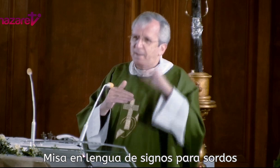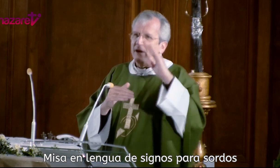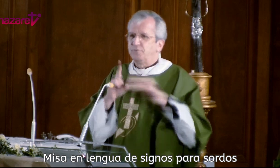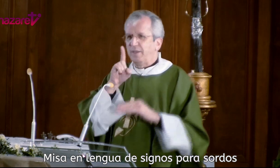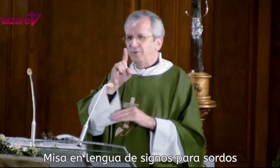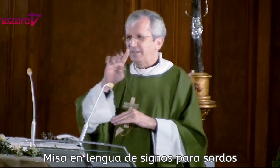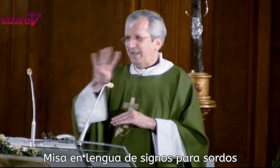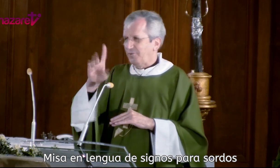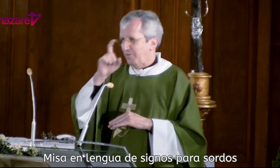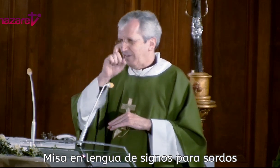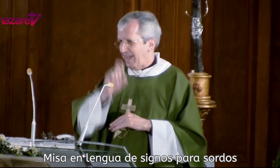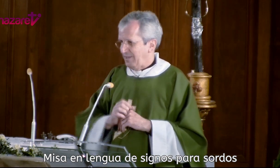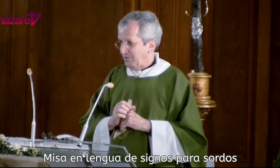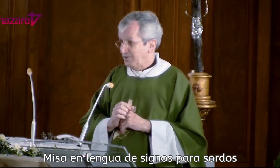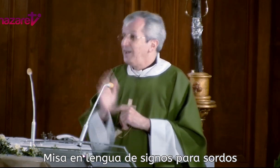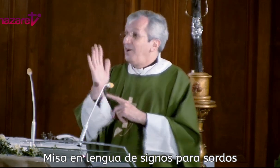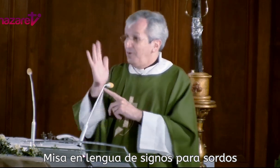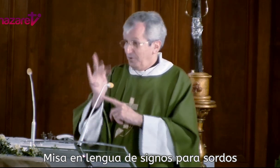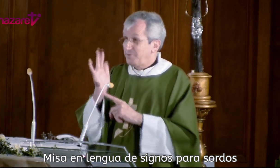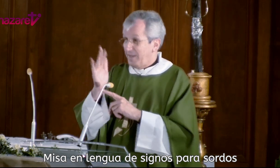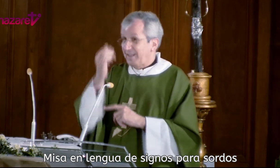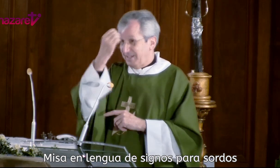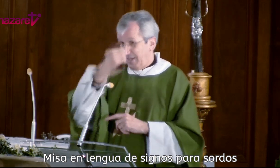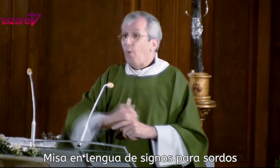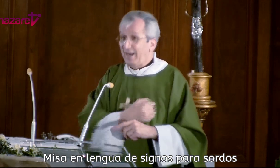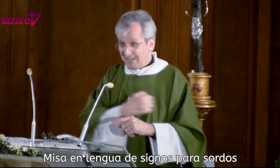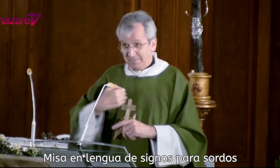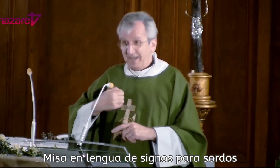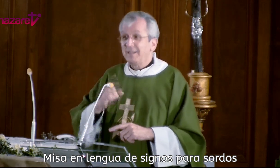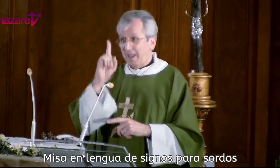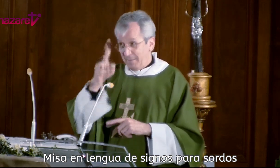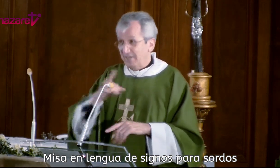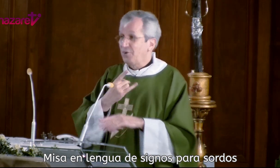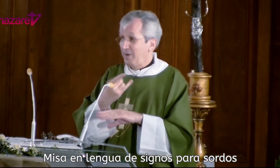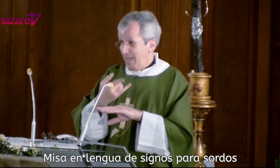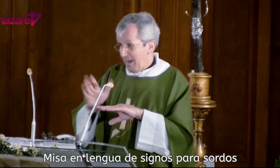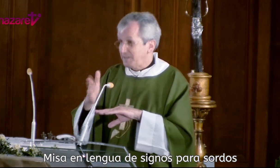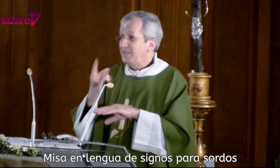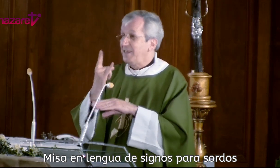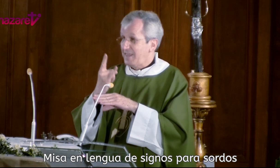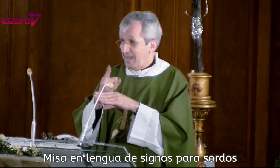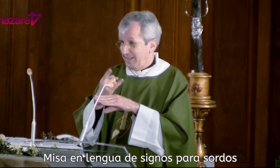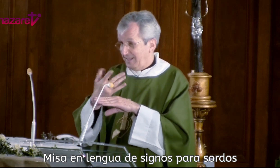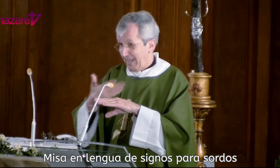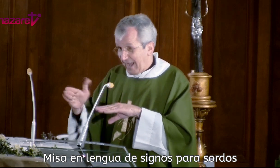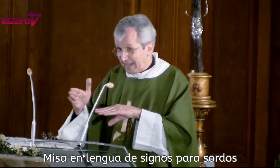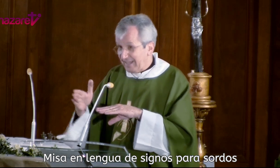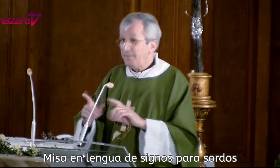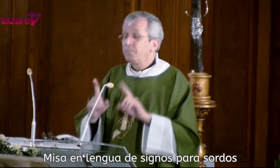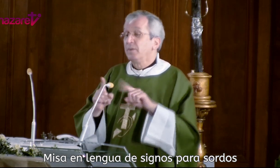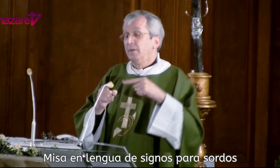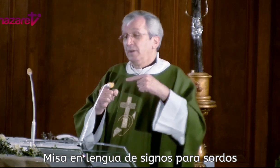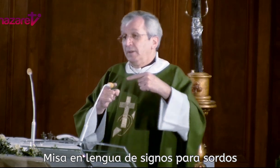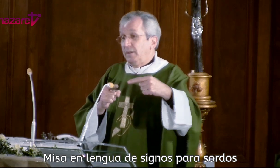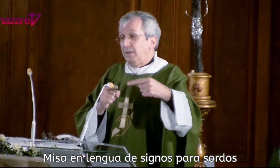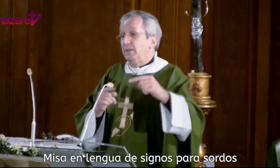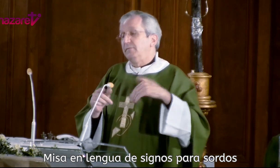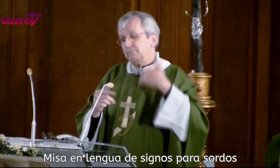los mayores de 14 años. Los viernes de cuaresma también son abstinencia de carne y